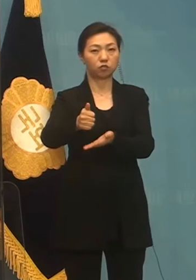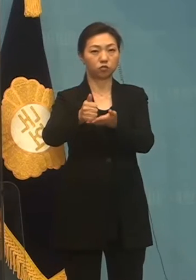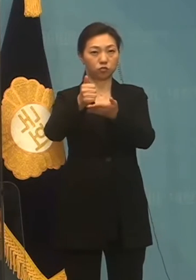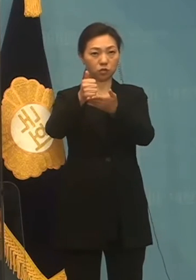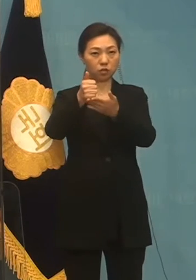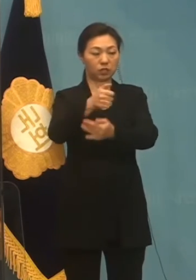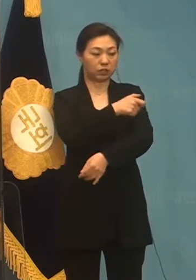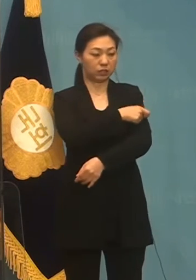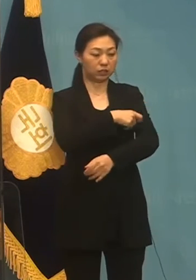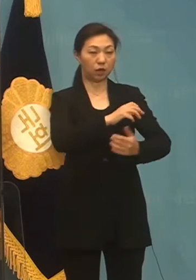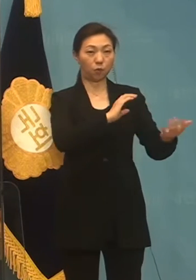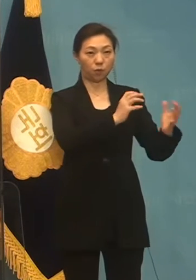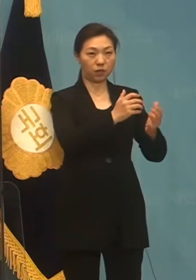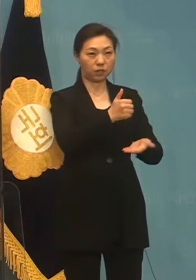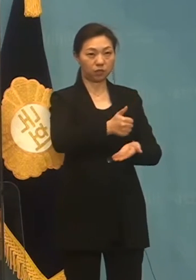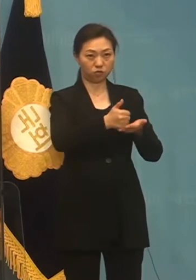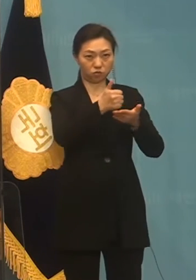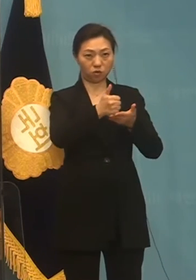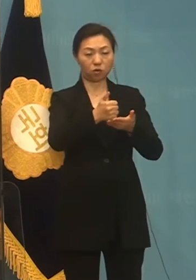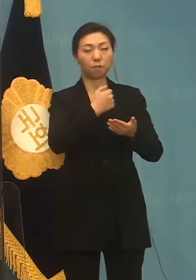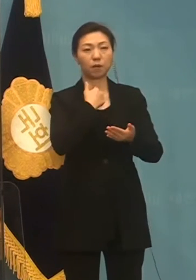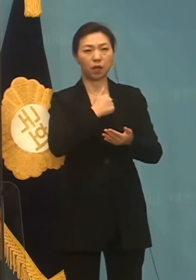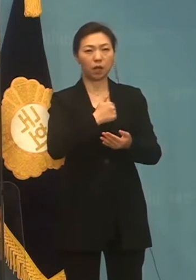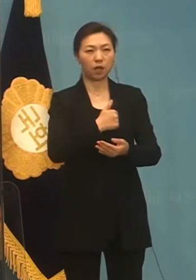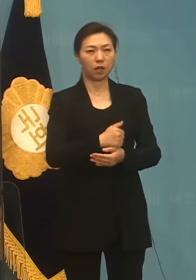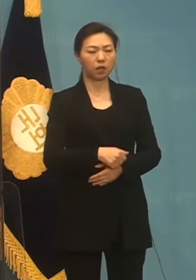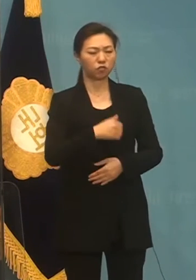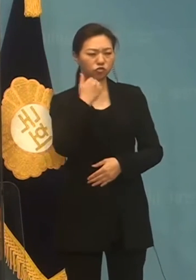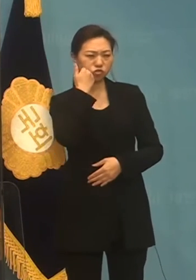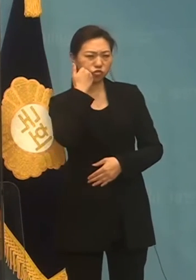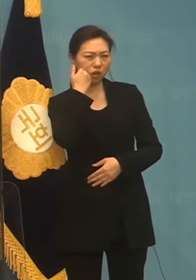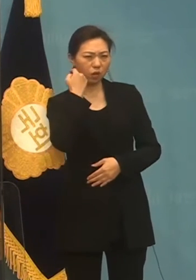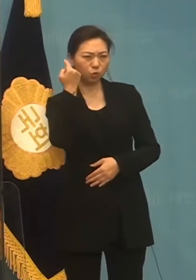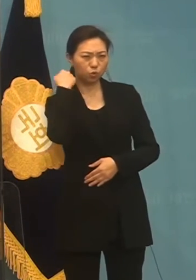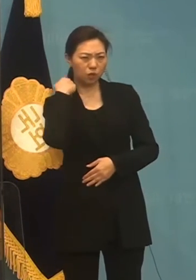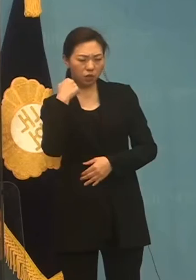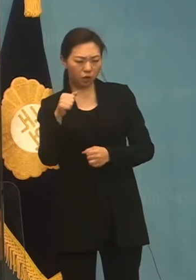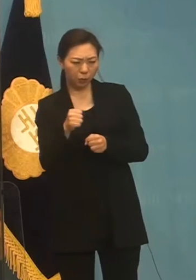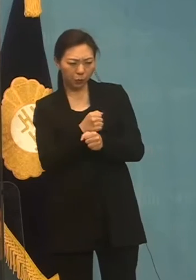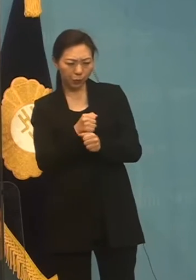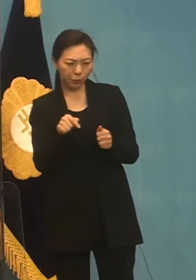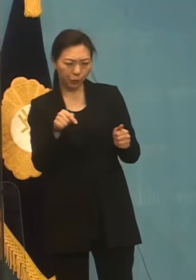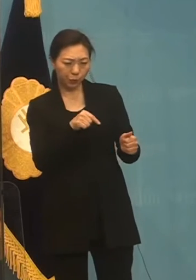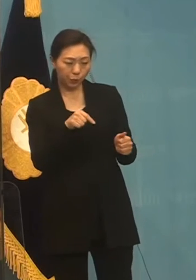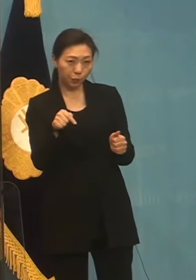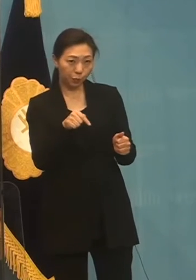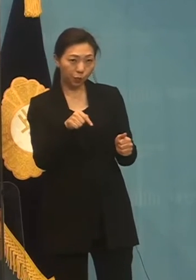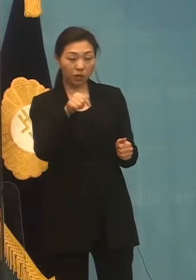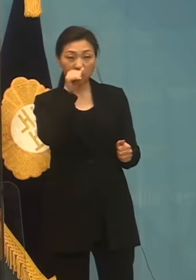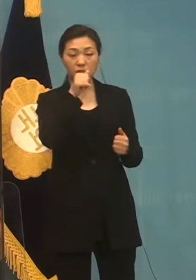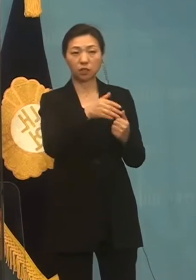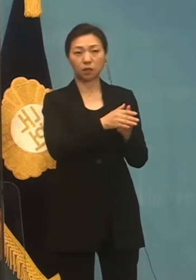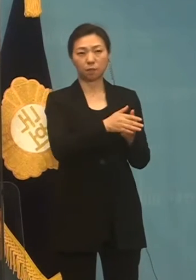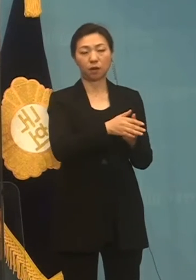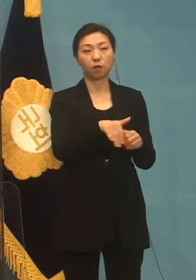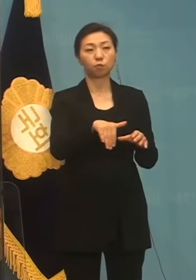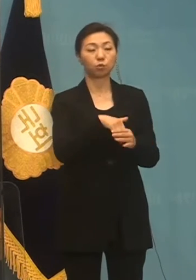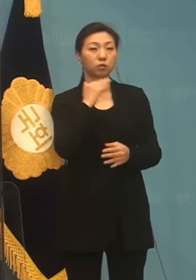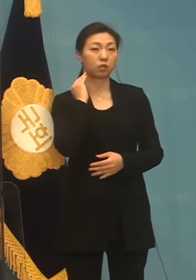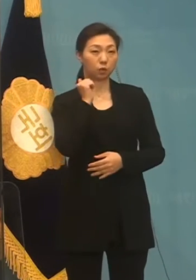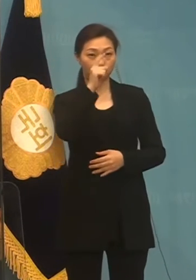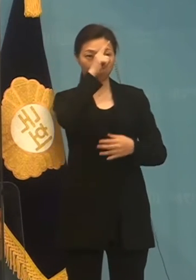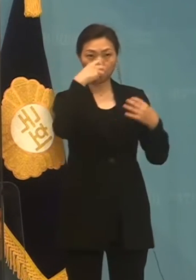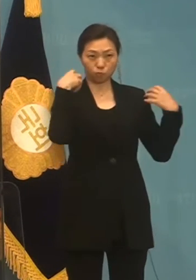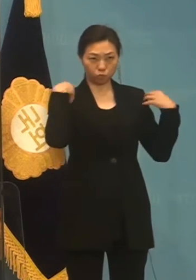그 이 사장 선출에 대해서 보이지 않는 손이 작용했다 이런 차원에서 문재인 대통령에게 KBS 사장